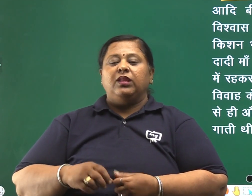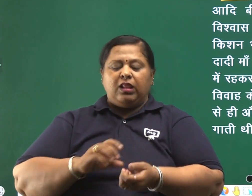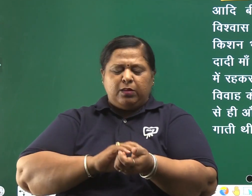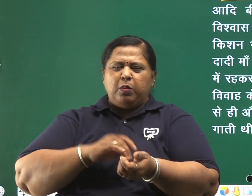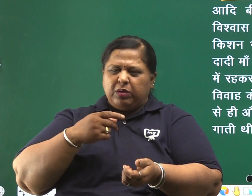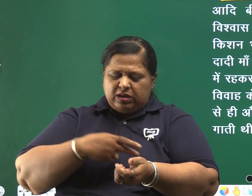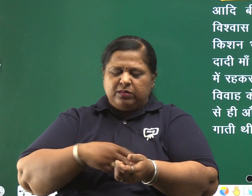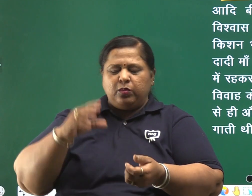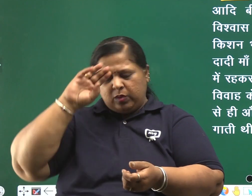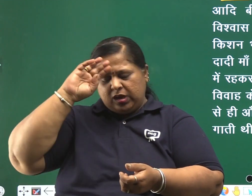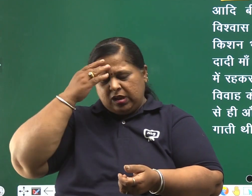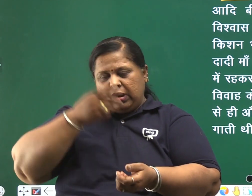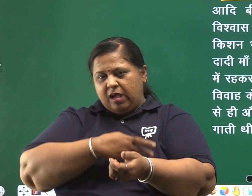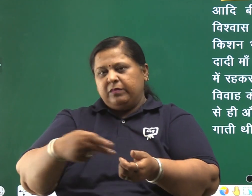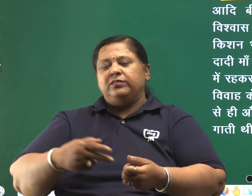निमोनिया